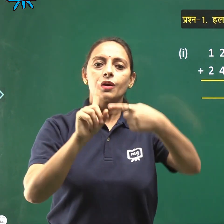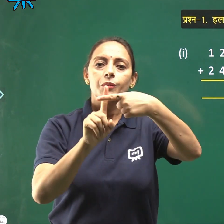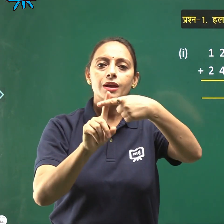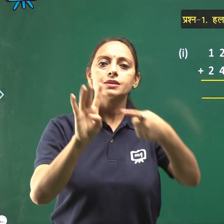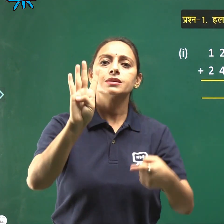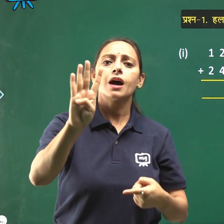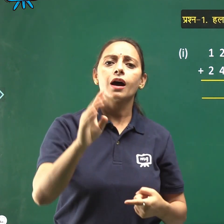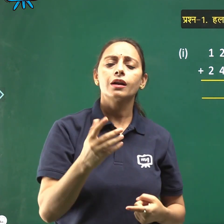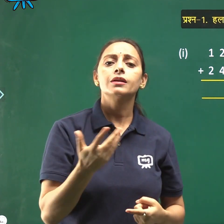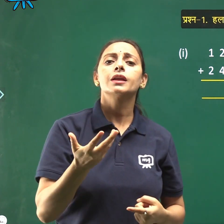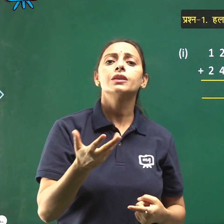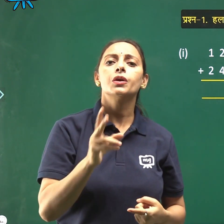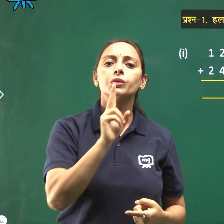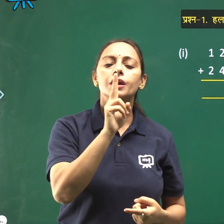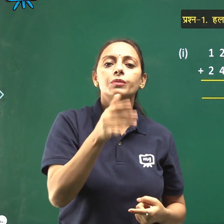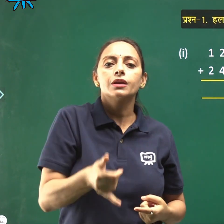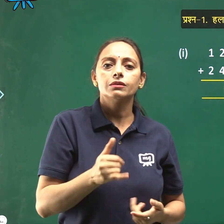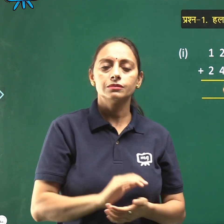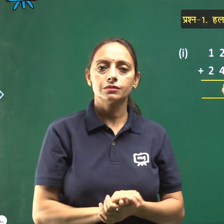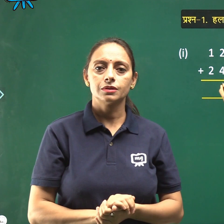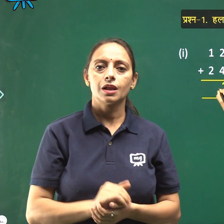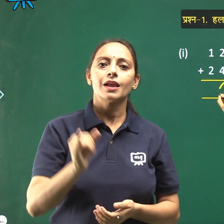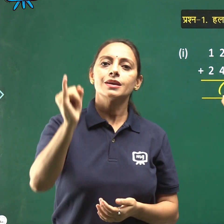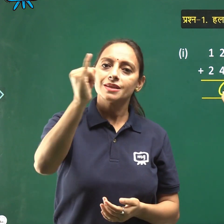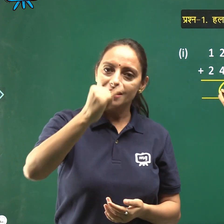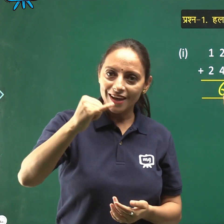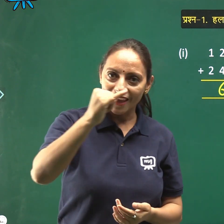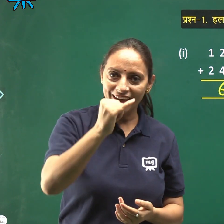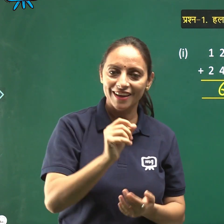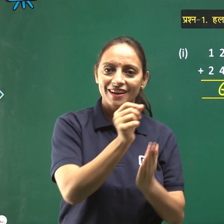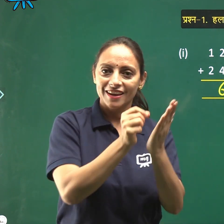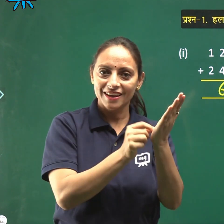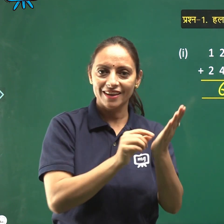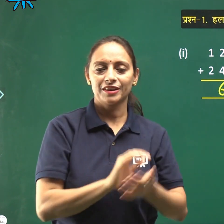2 + 4 कितना होता है बच्चों? 6।